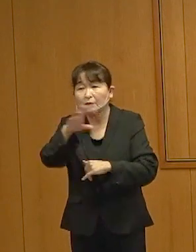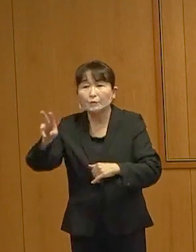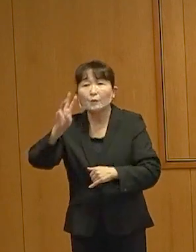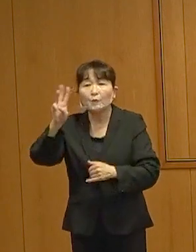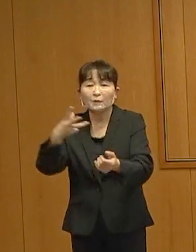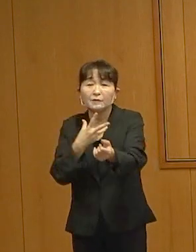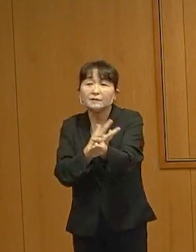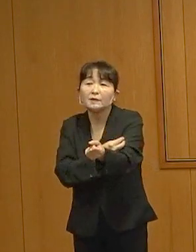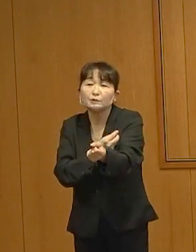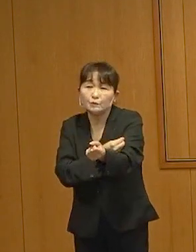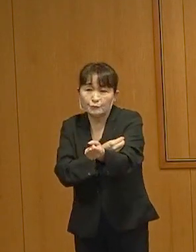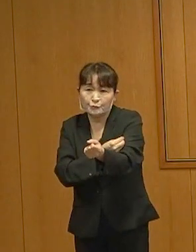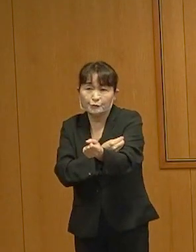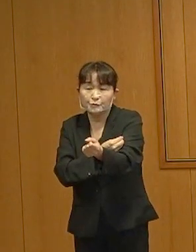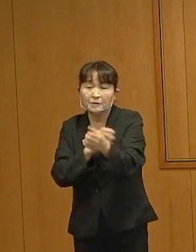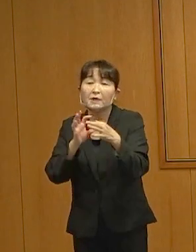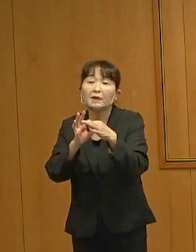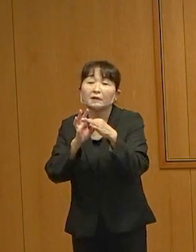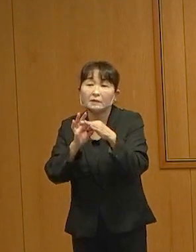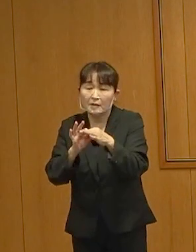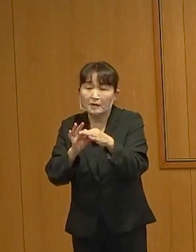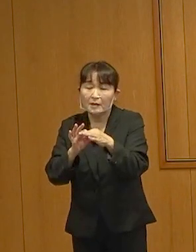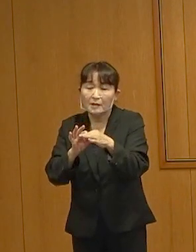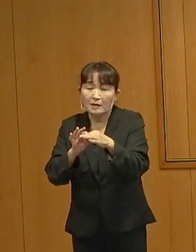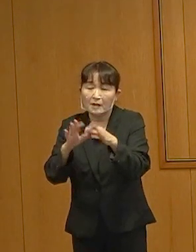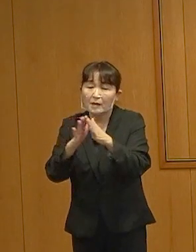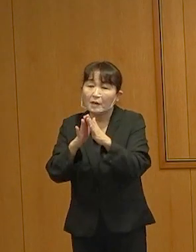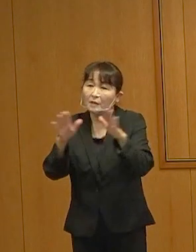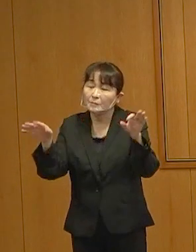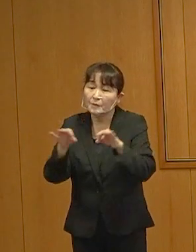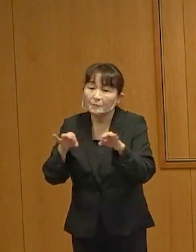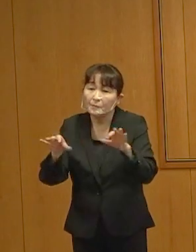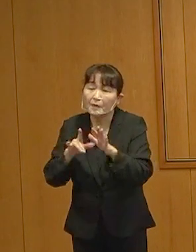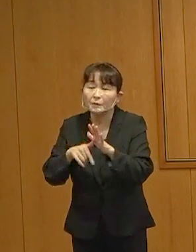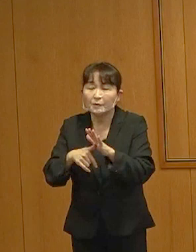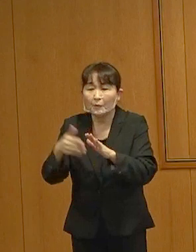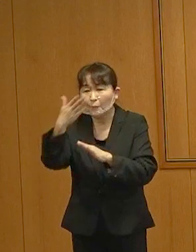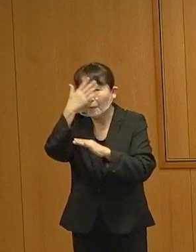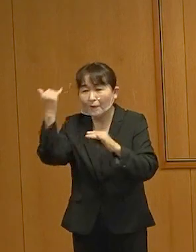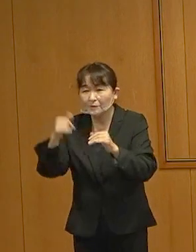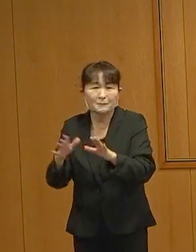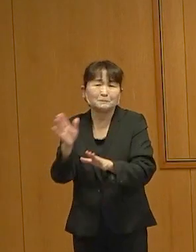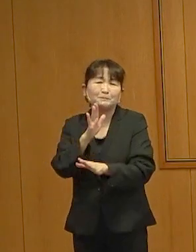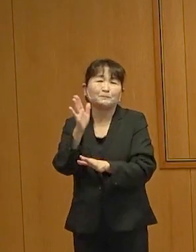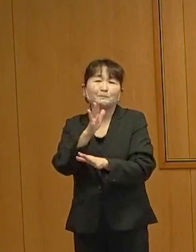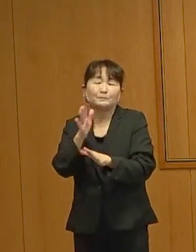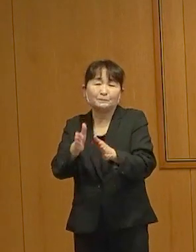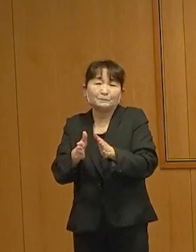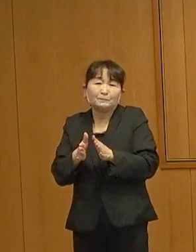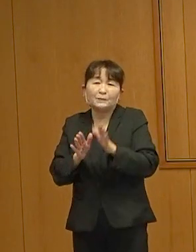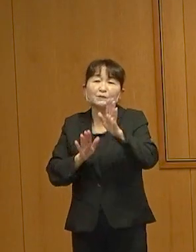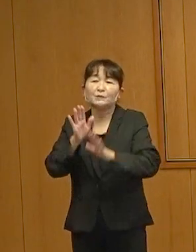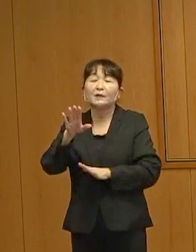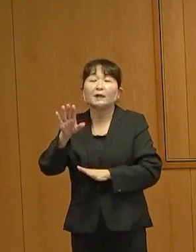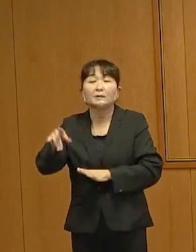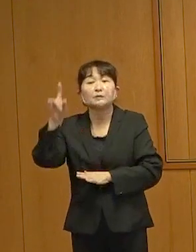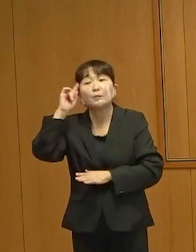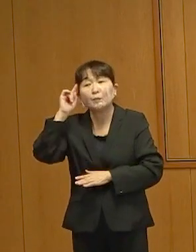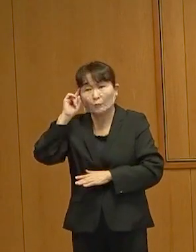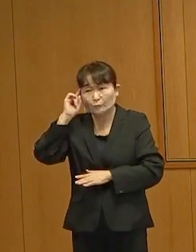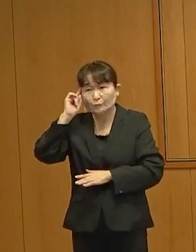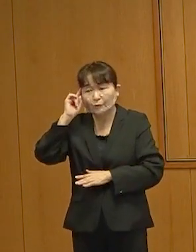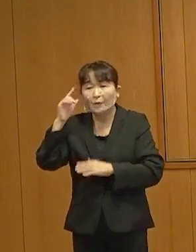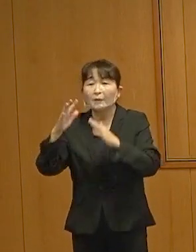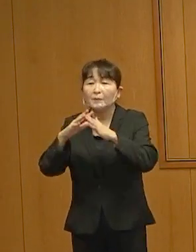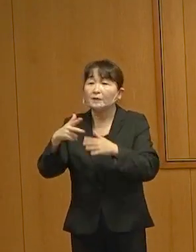接種についてですね、始まった当初やはり若い人なかなか打ちたがらないんじゃないかという懸念もあったと思いますが、